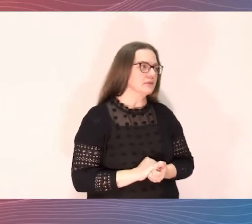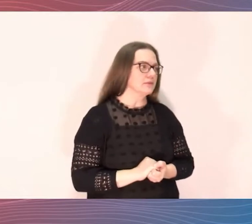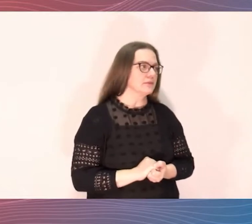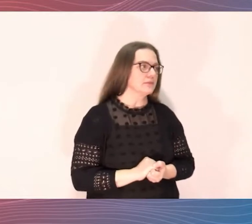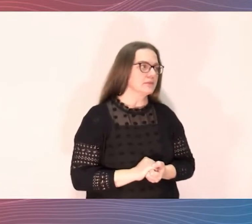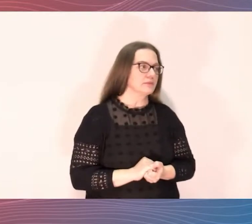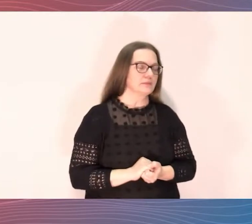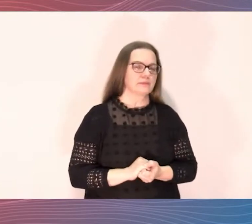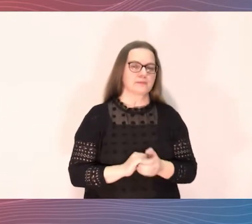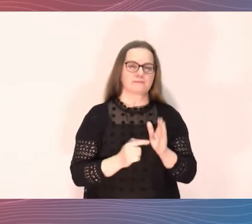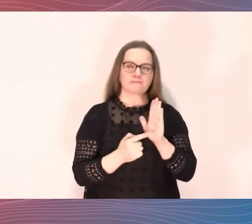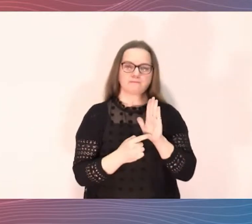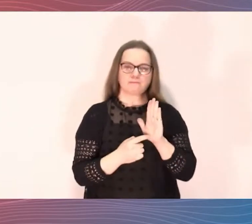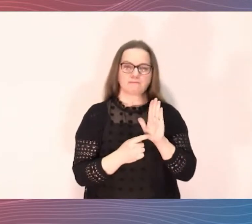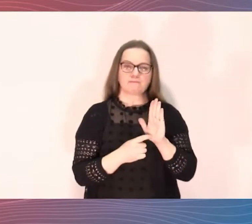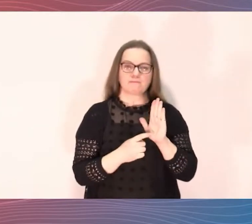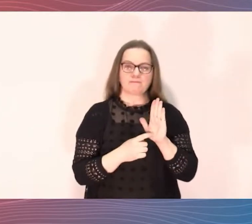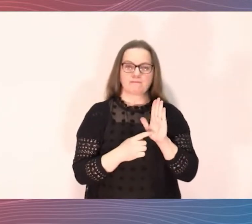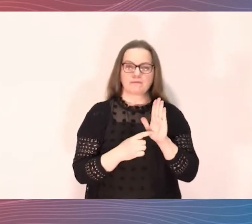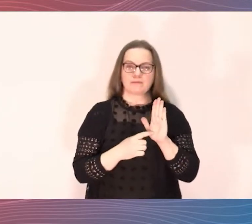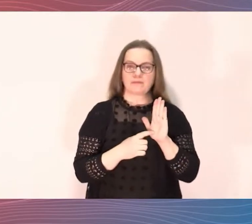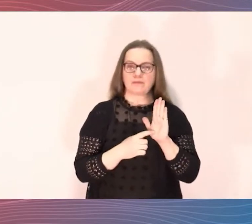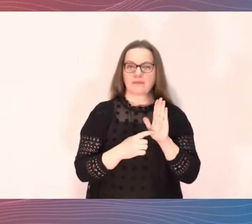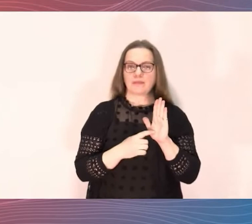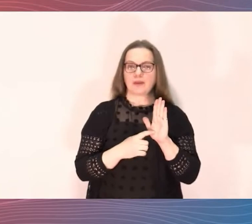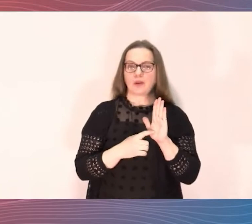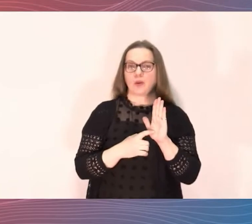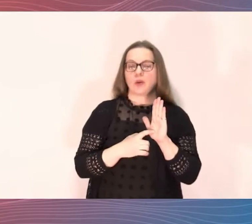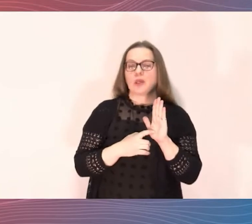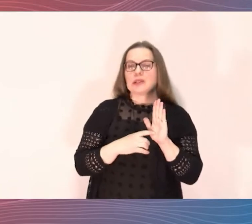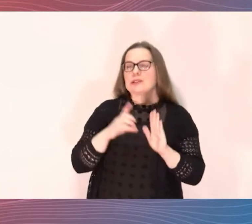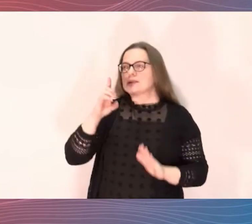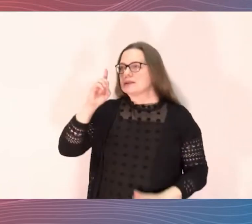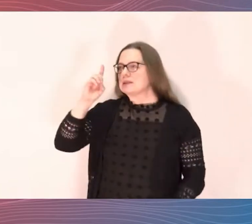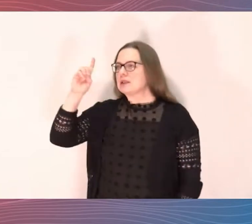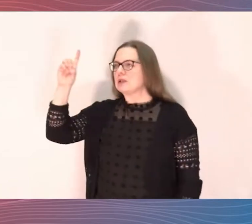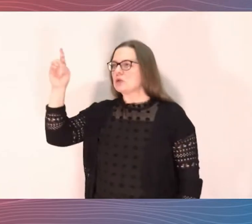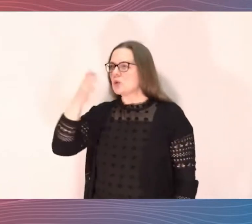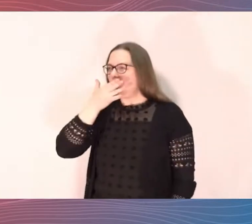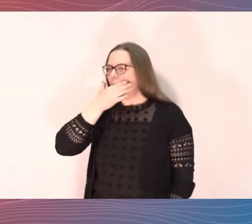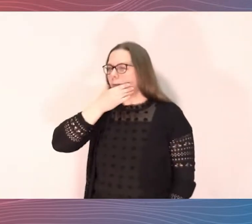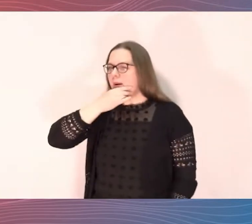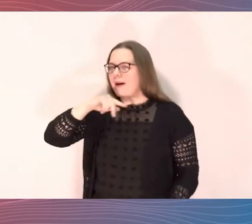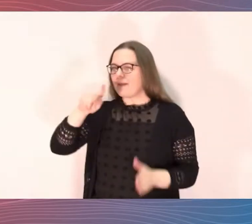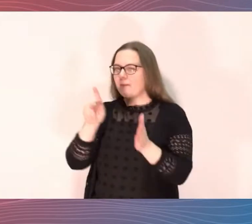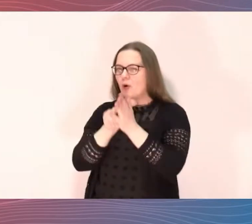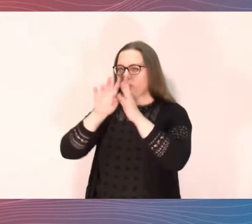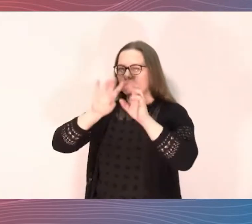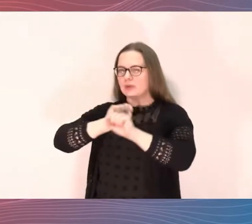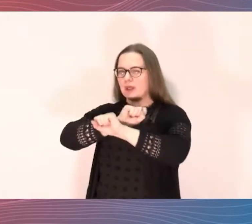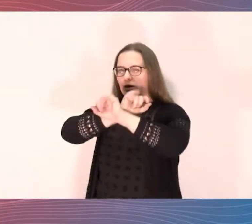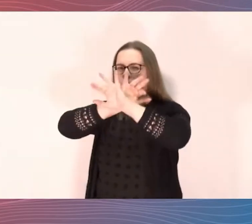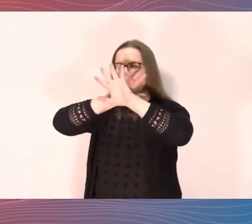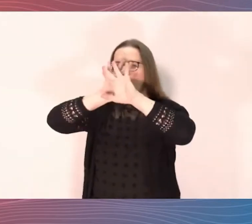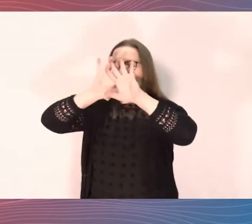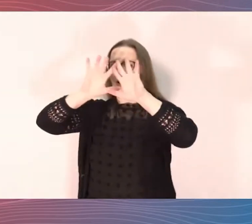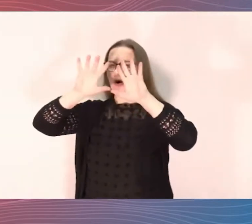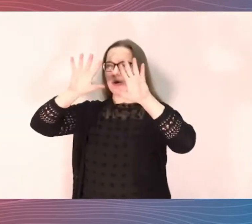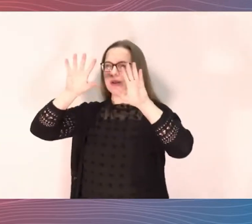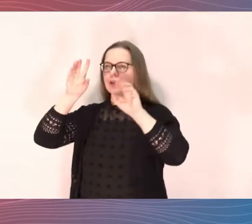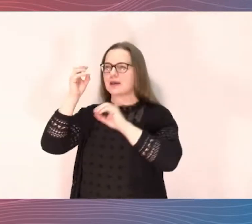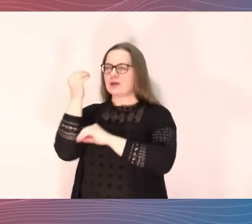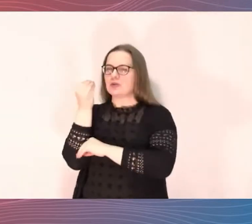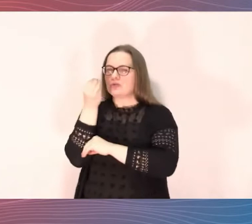Para que o Deus e nosso Senhor Jesus Cristo, Pai da Glória, vos conceda espírito